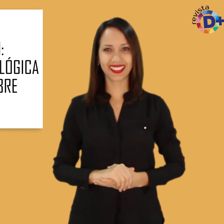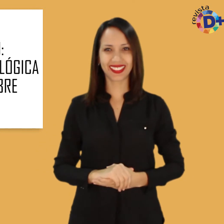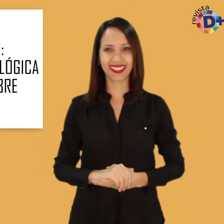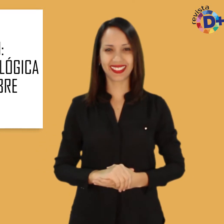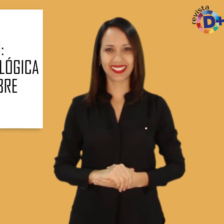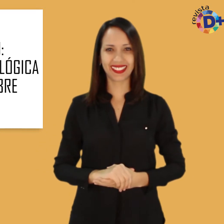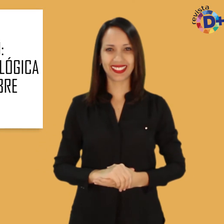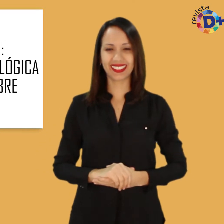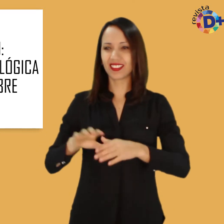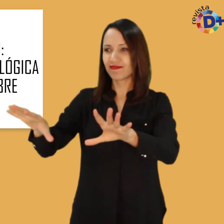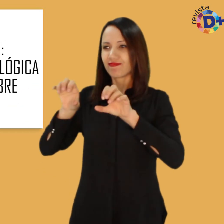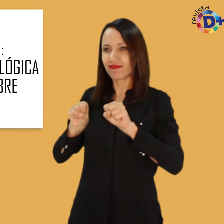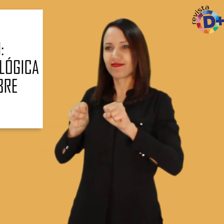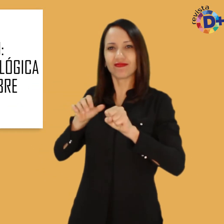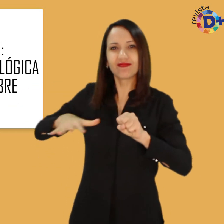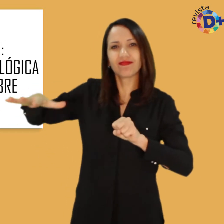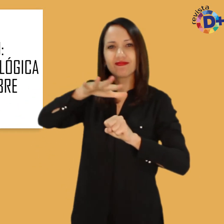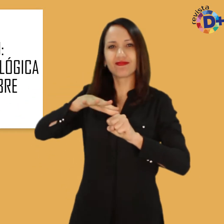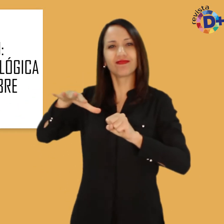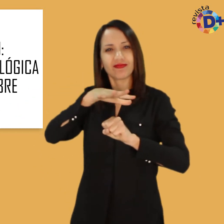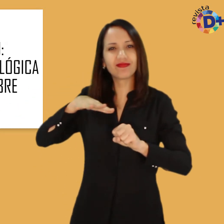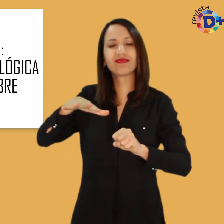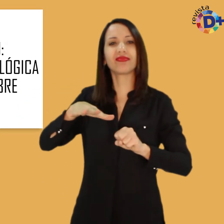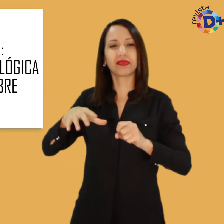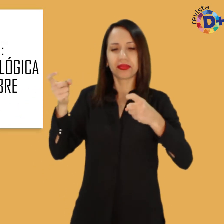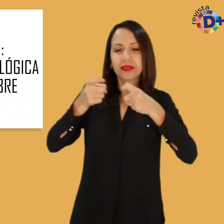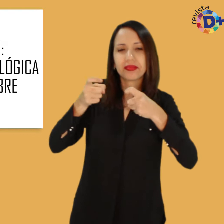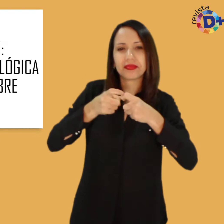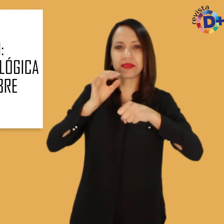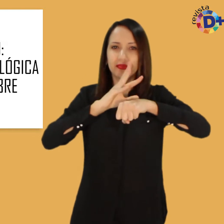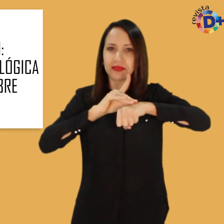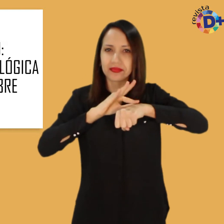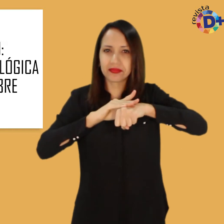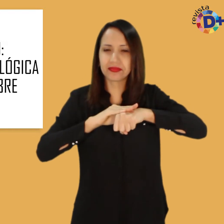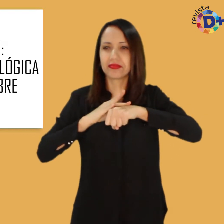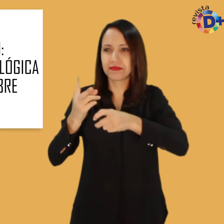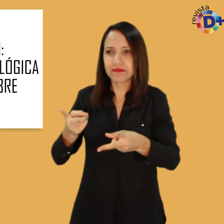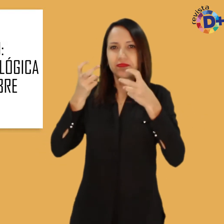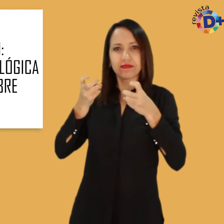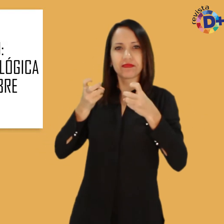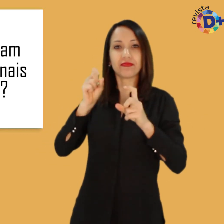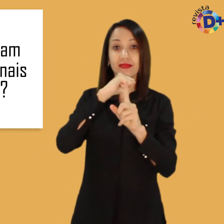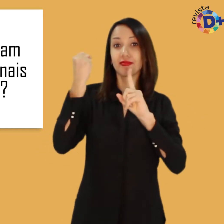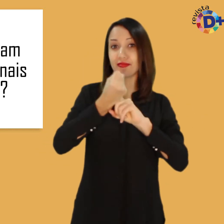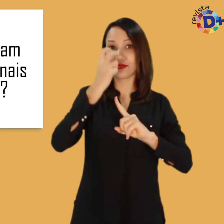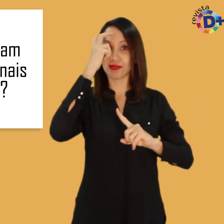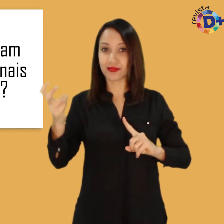A concepção médico-patológica e a sociocultural sobre os surdos. Por onde se enveredam